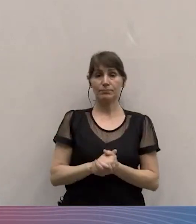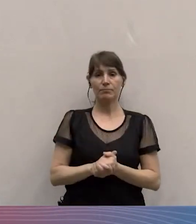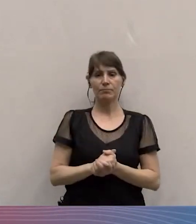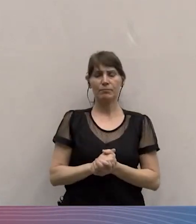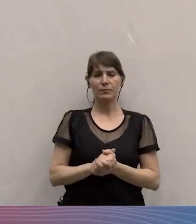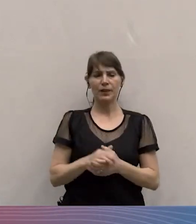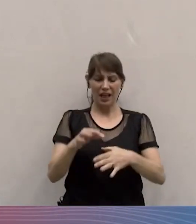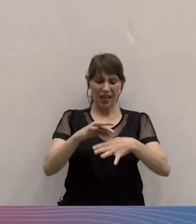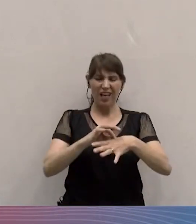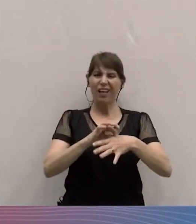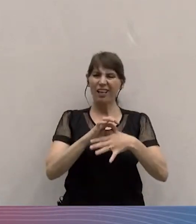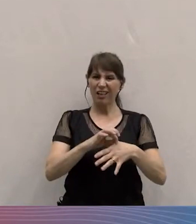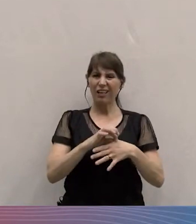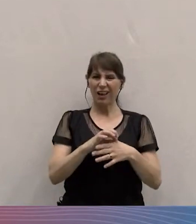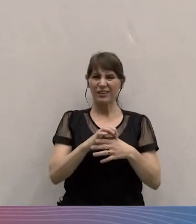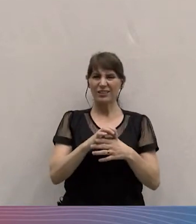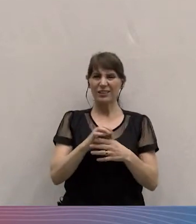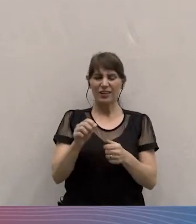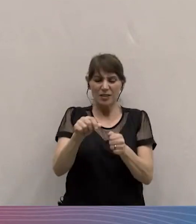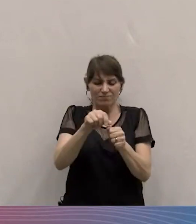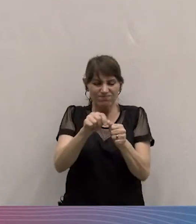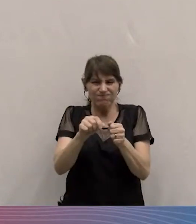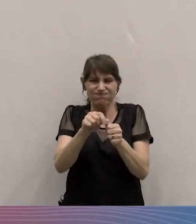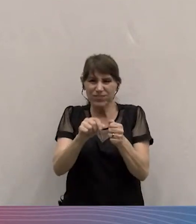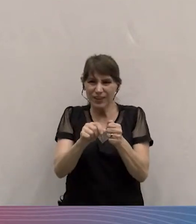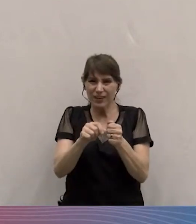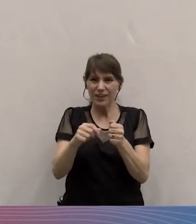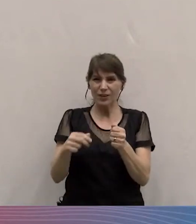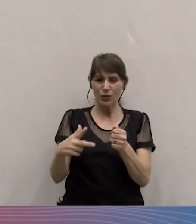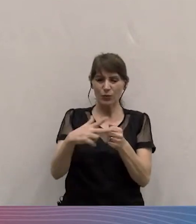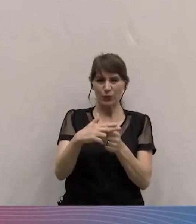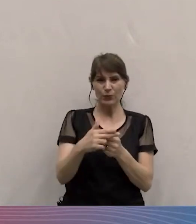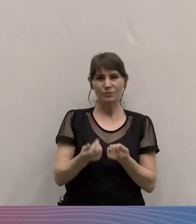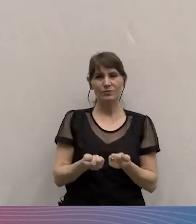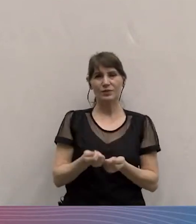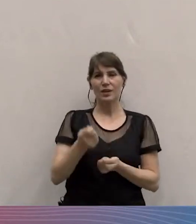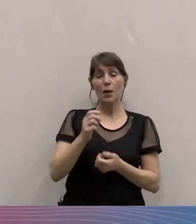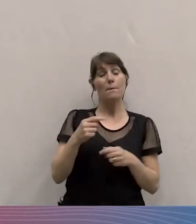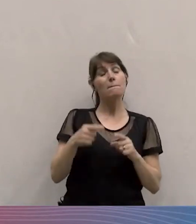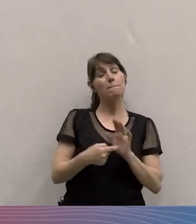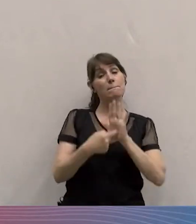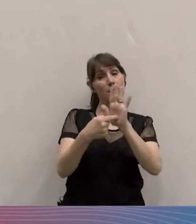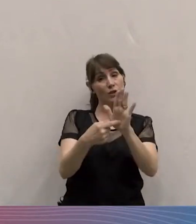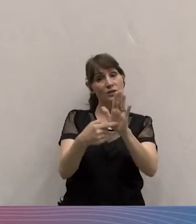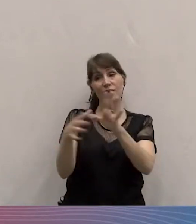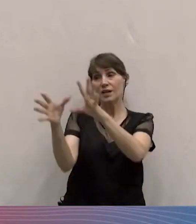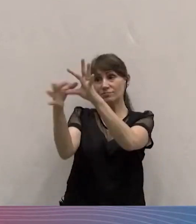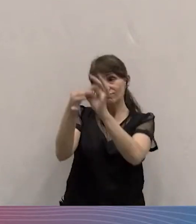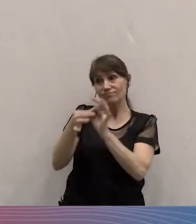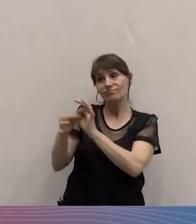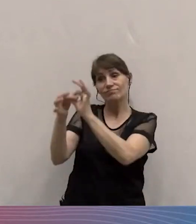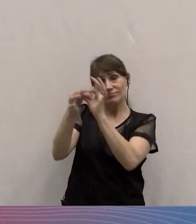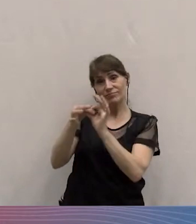Circuncidareis a carne do vosso prepúcio, será isso por sinal de aliança entre mim e vós.